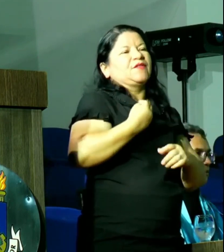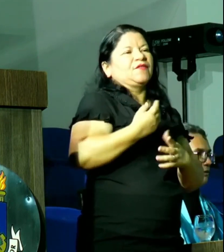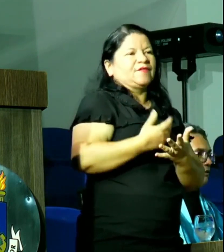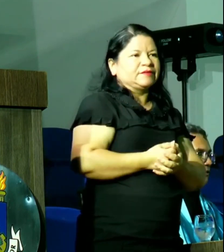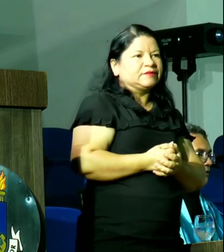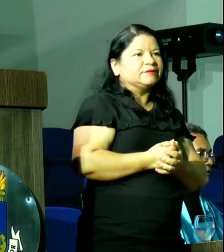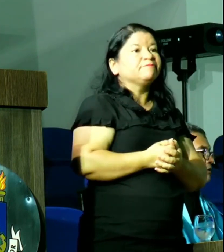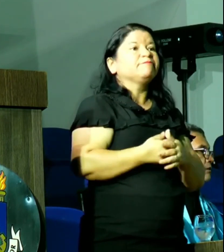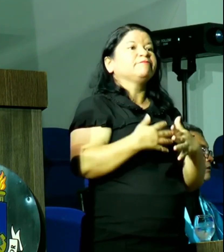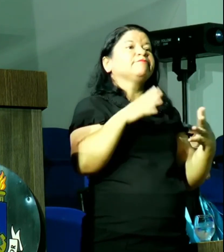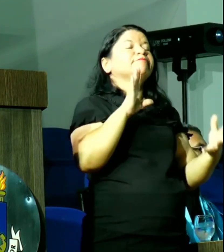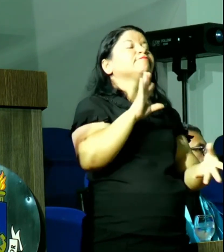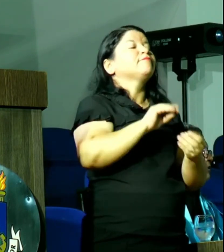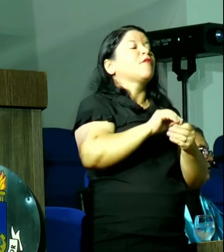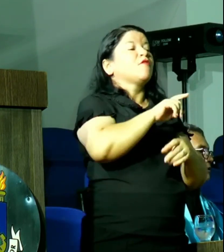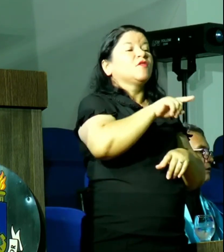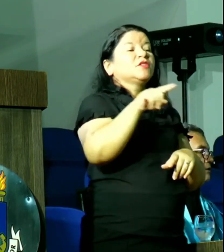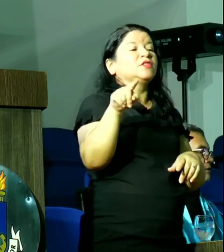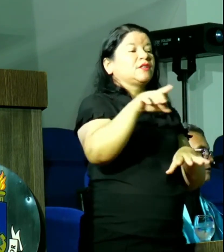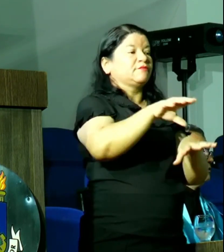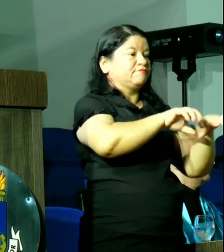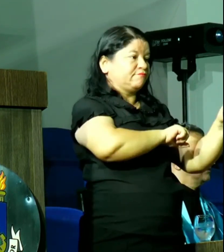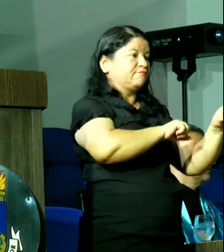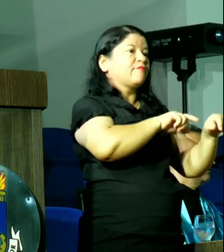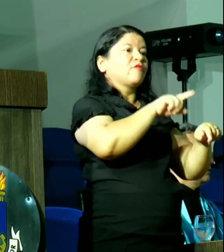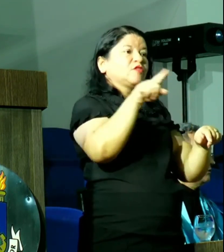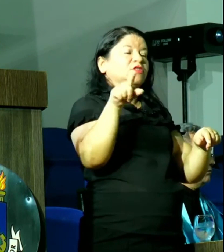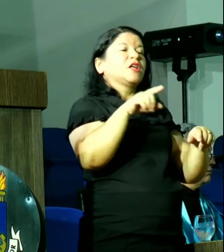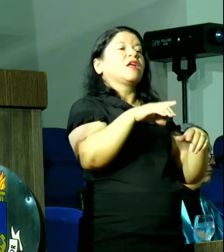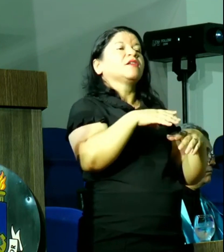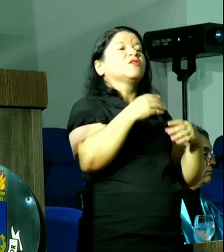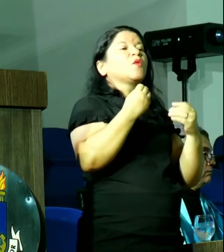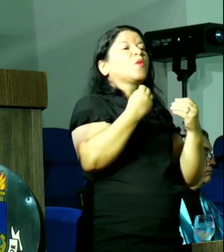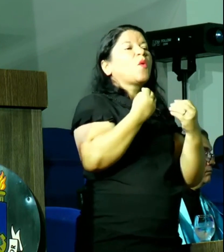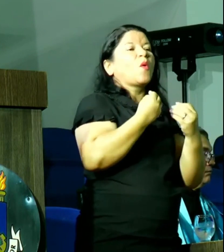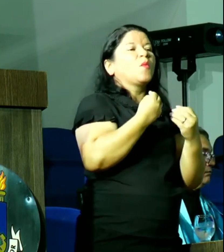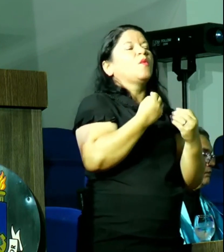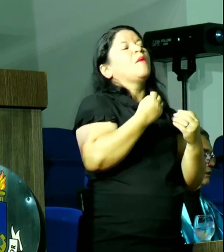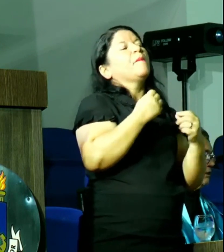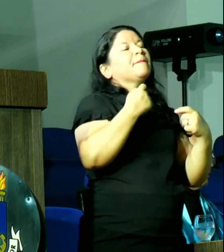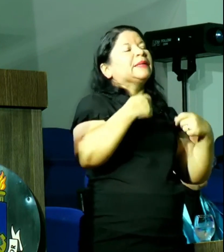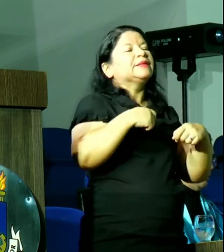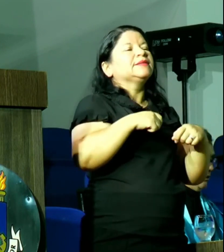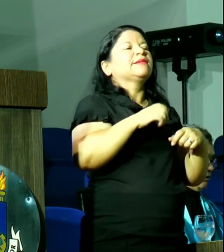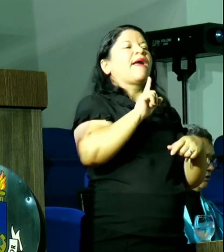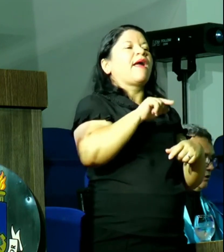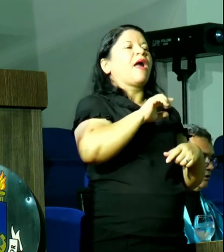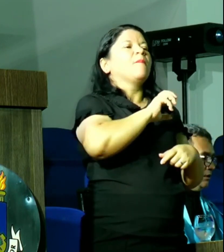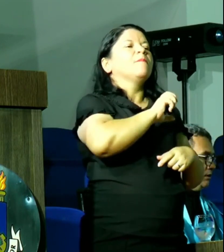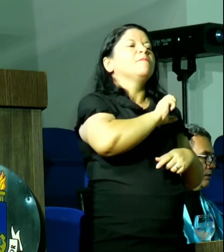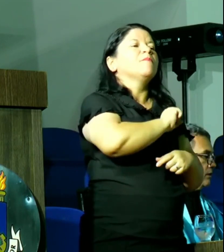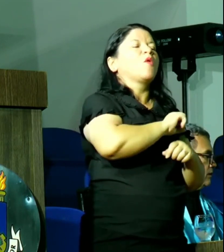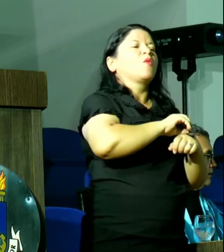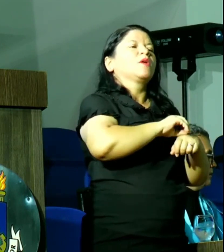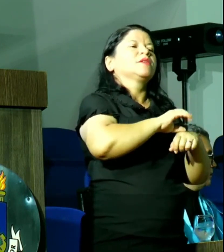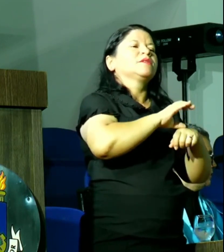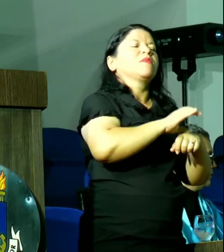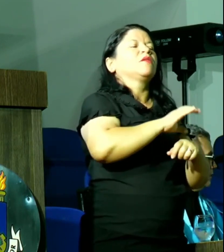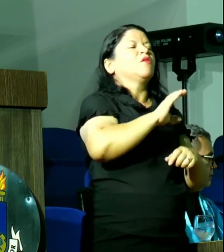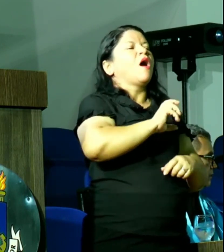Concludentes, levem consigo o amor ao conhecimento, a ciência e a boa